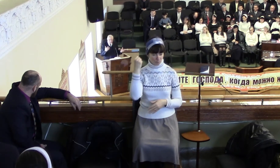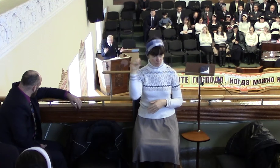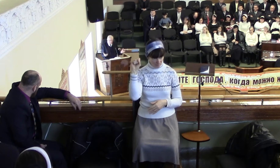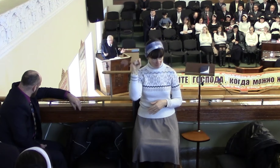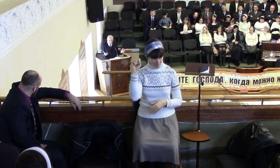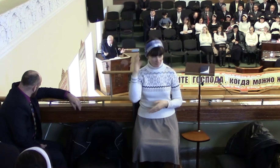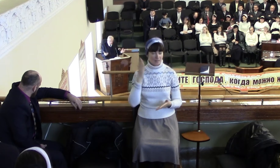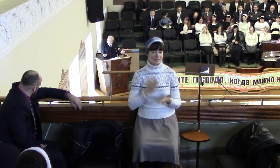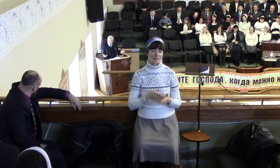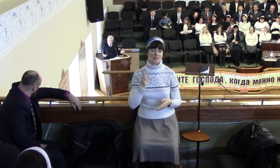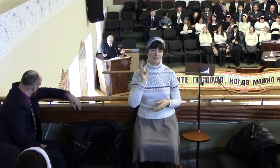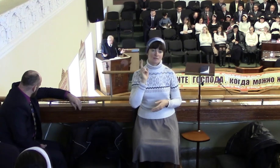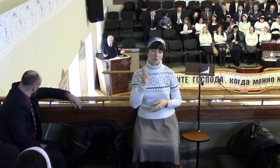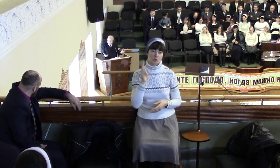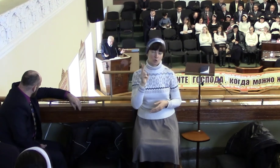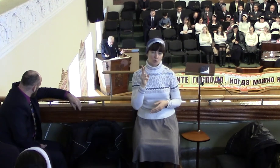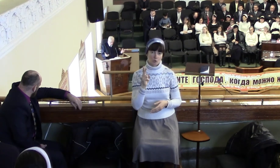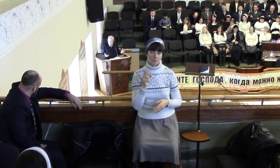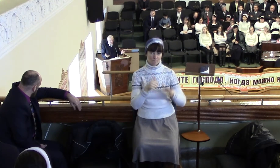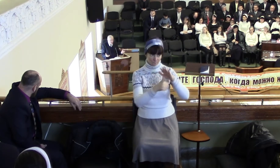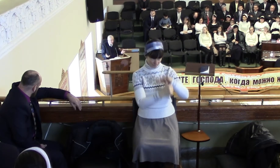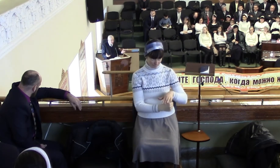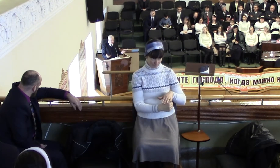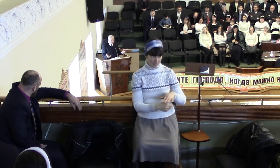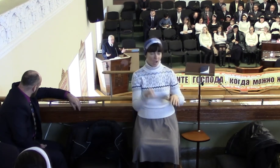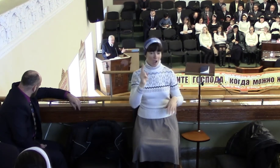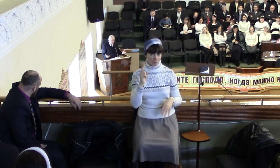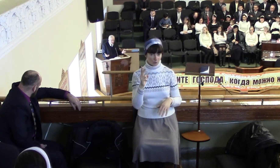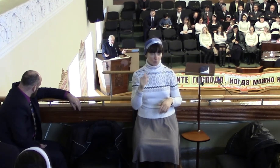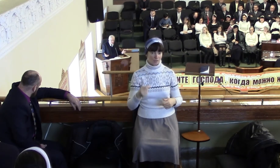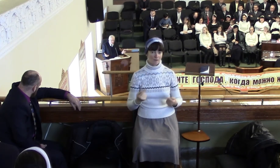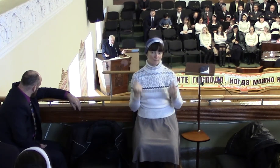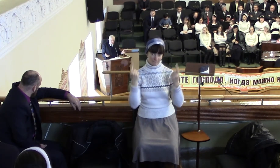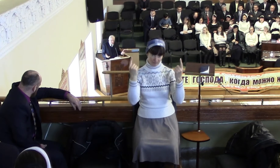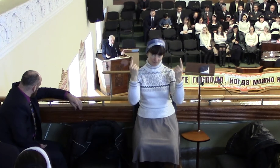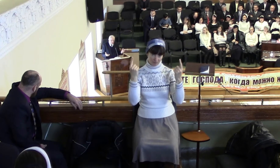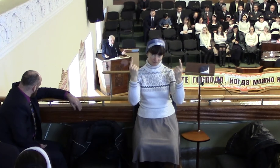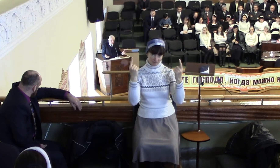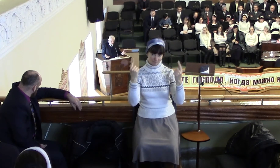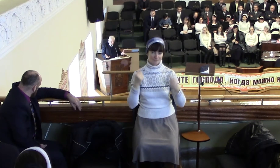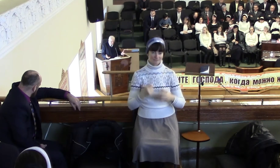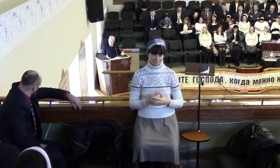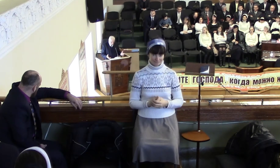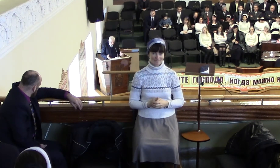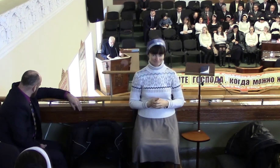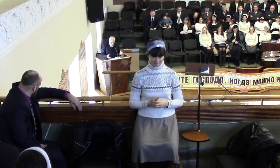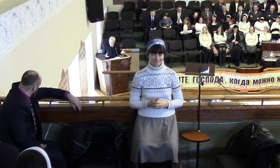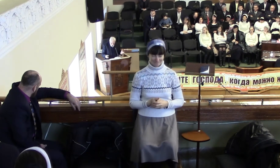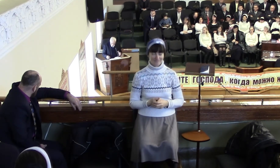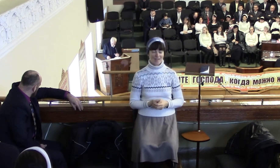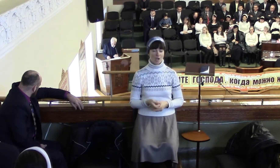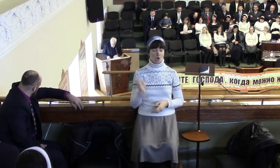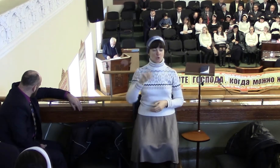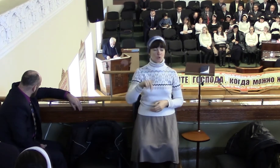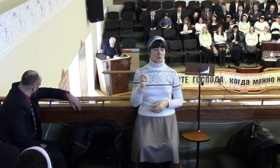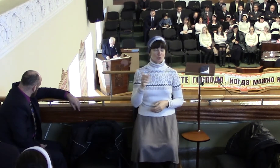оказался побежденным, победителем. Победа там, где есть победители, где есть победа. И то,